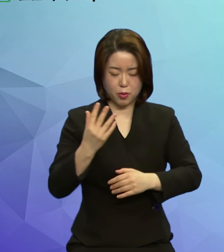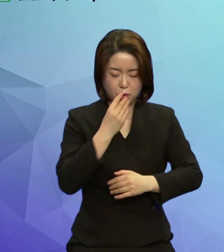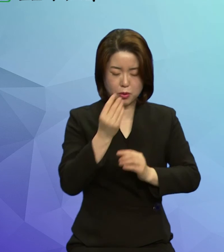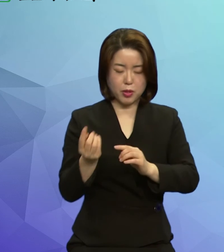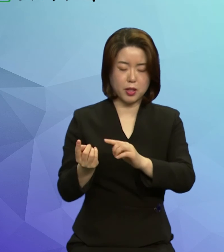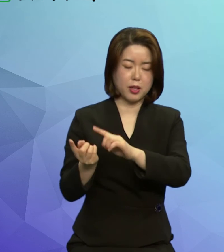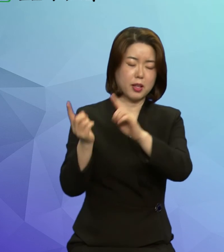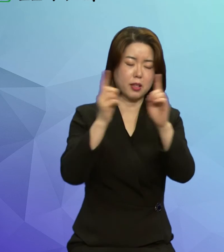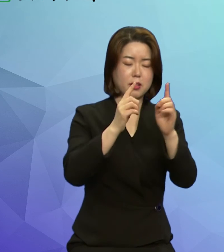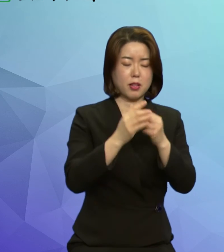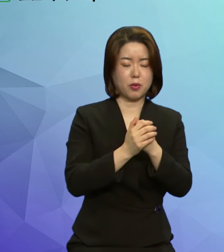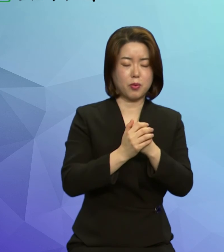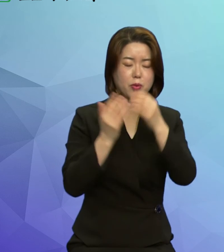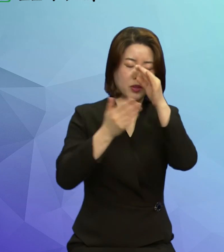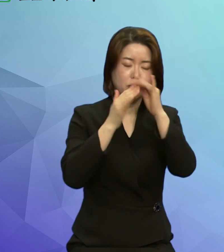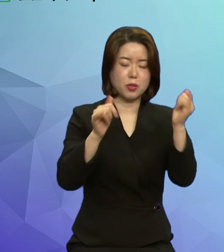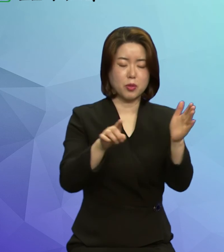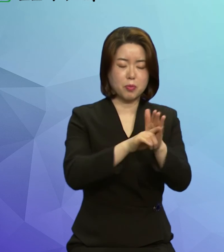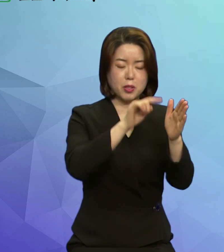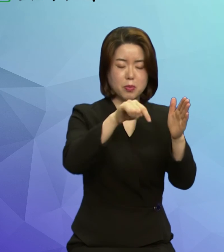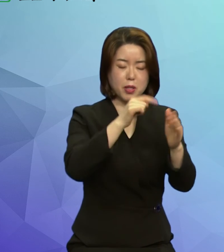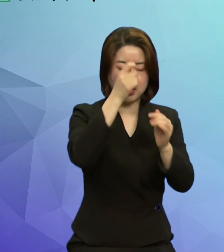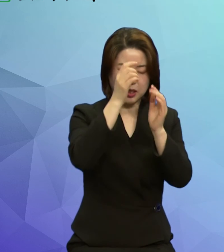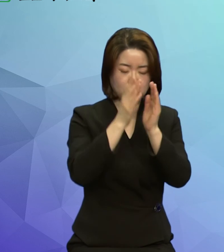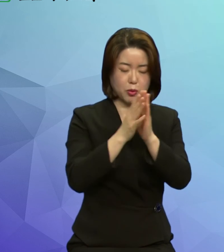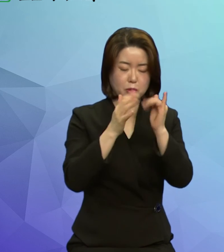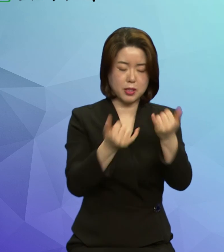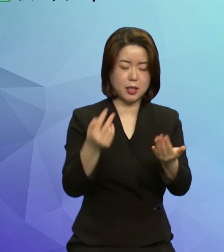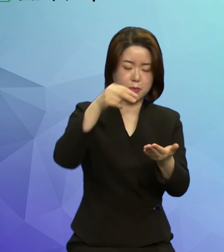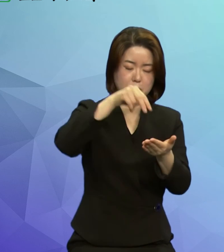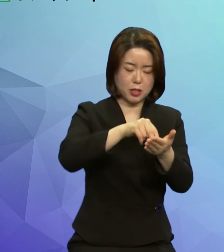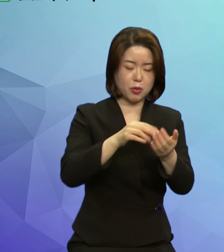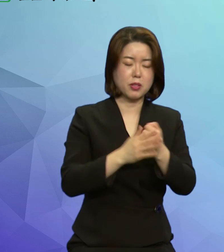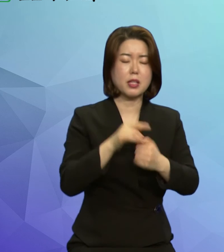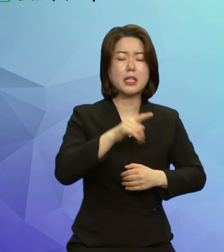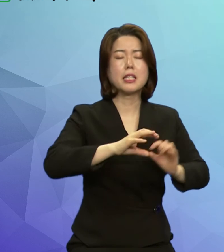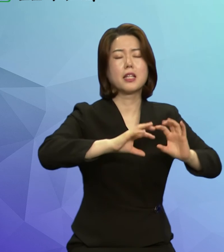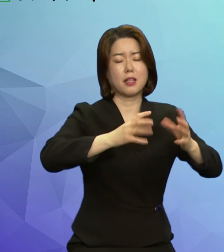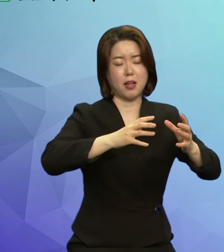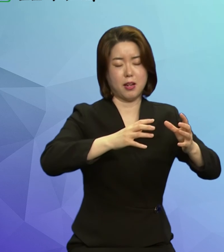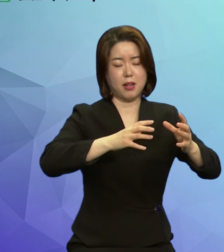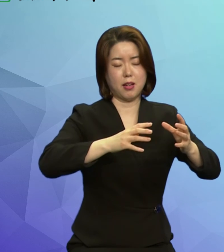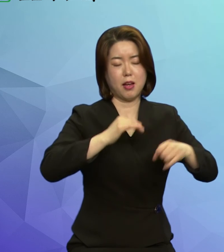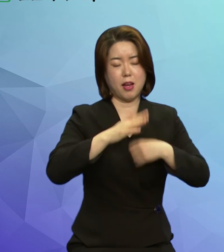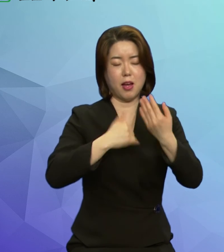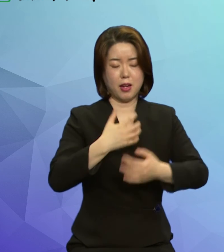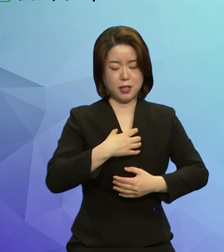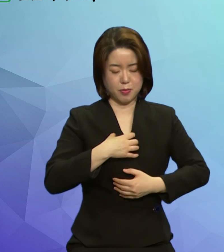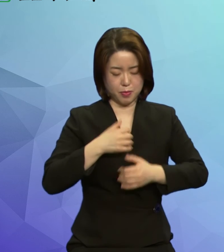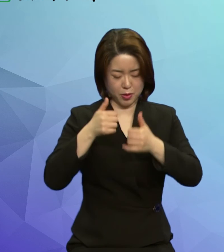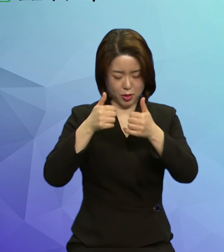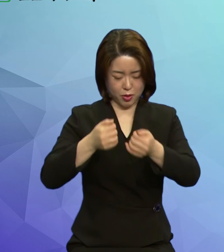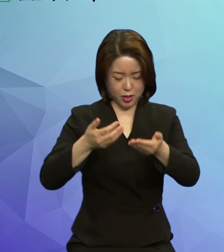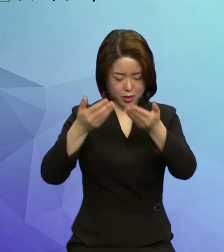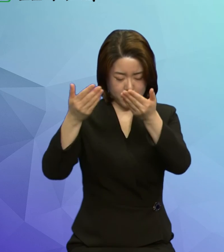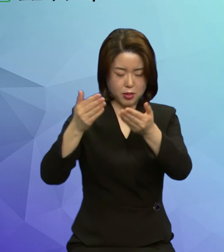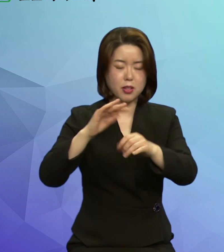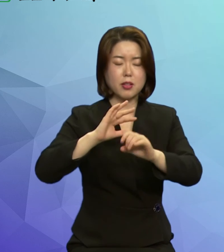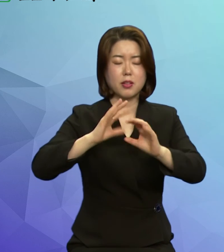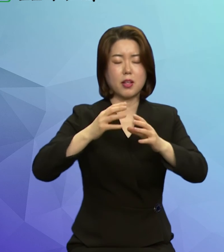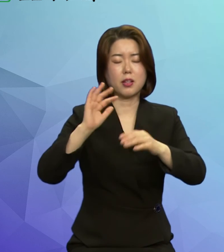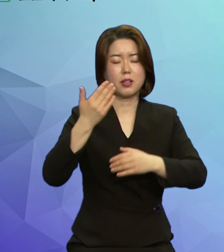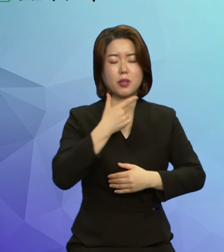일어나고 성도들이 믿음 안에 기도의 사람으로 세워져서 이 나라가 하나님을 경외하는 나라가 되기를